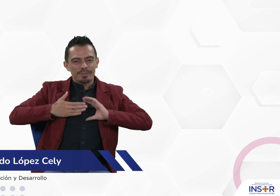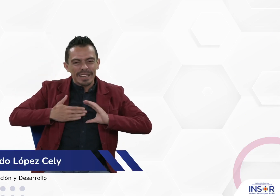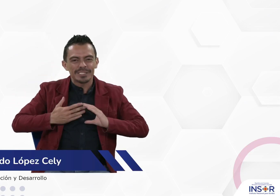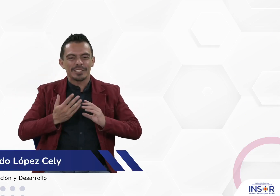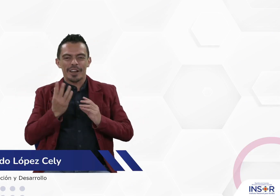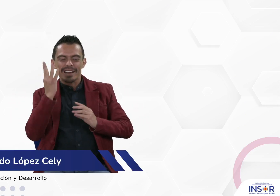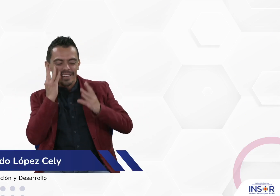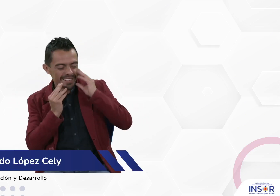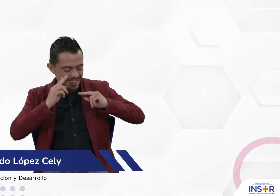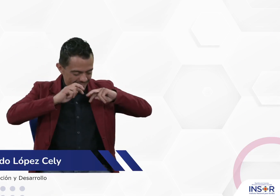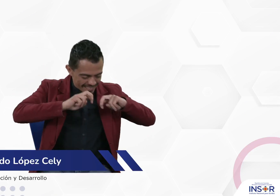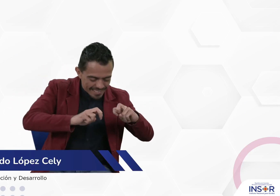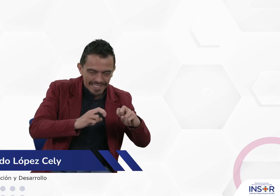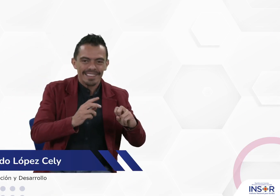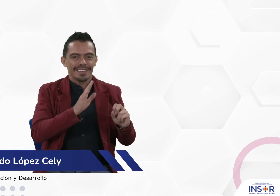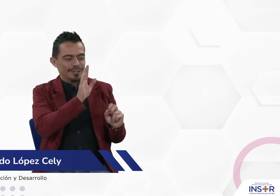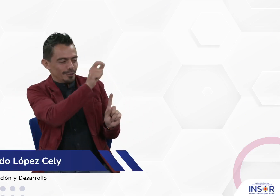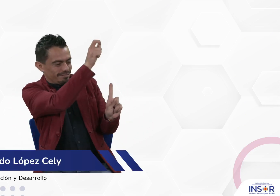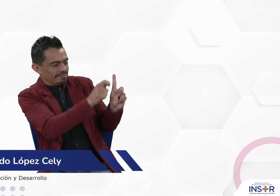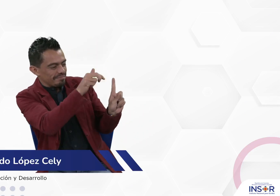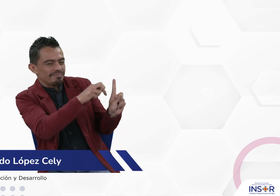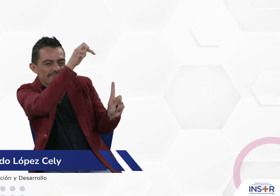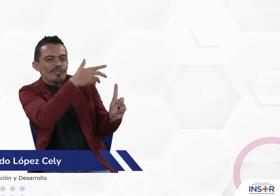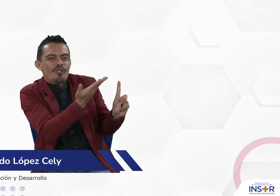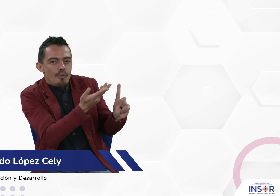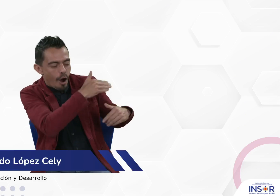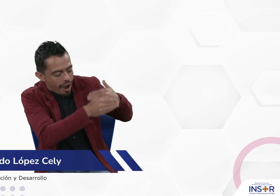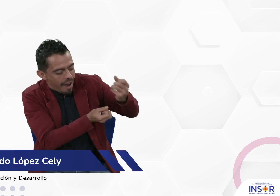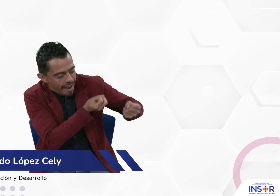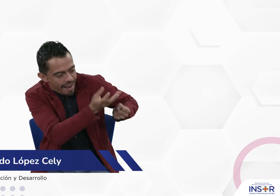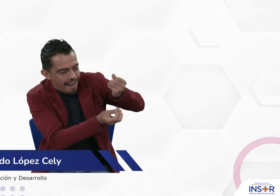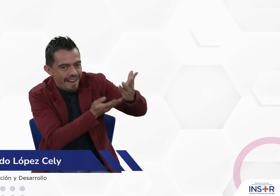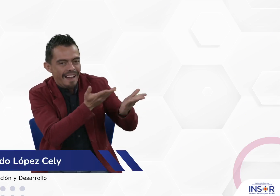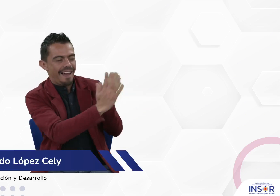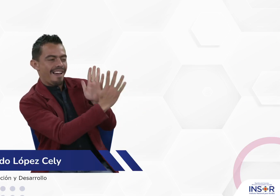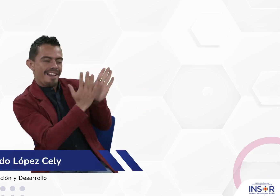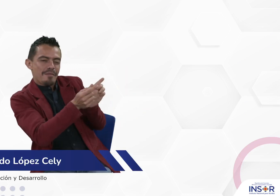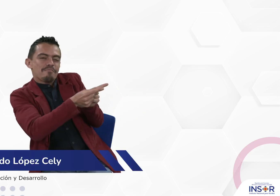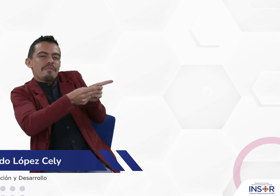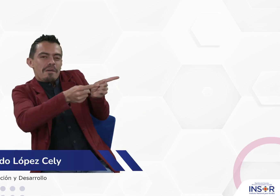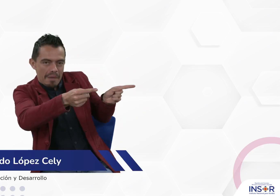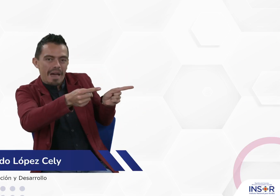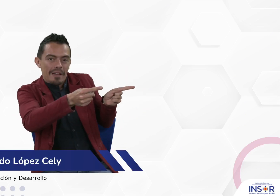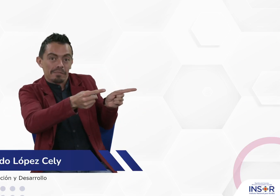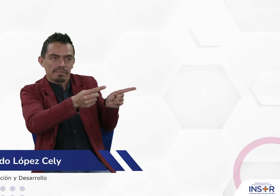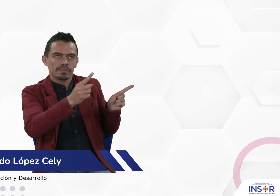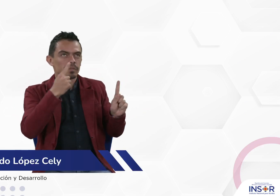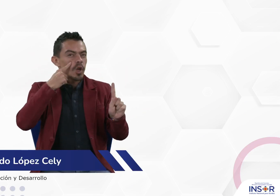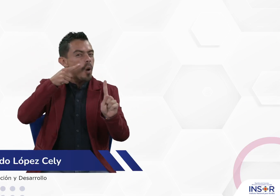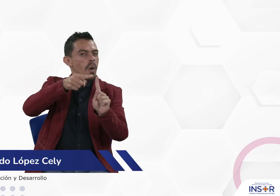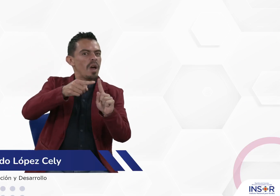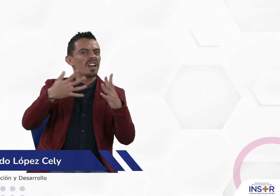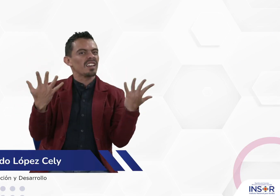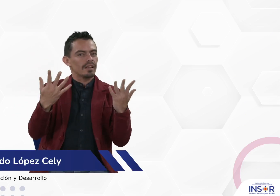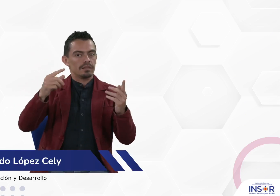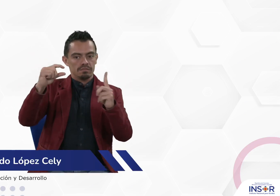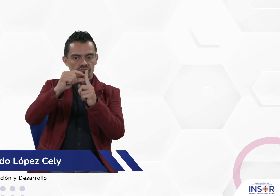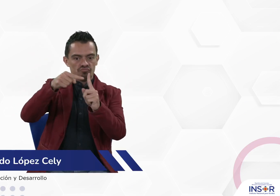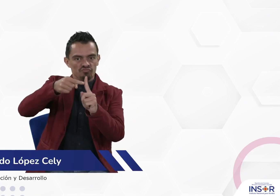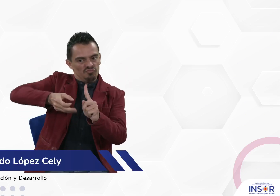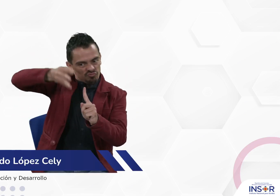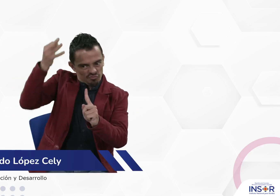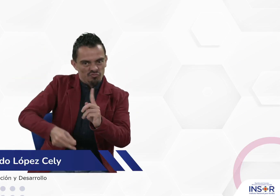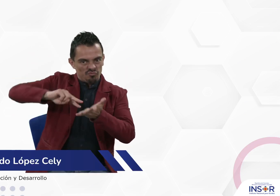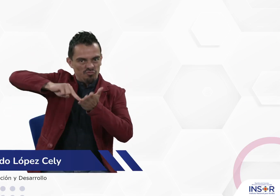experiencias investigativas, sobre cómo surgen estas ideas de investigación en cada uno de sus contextos donde